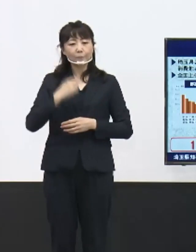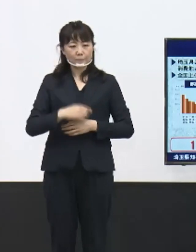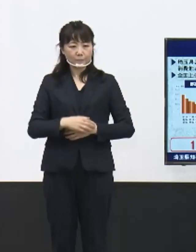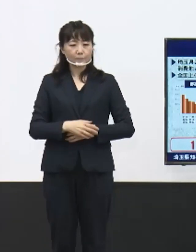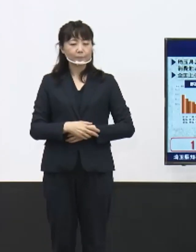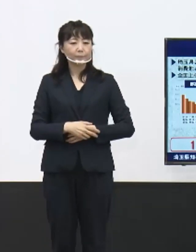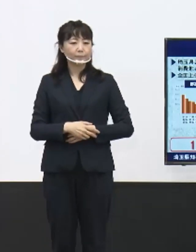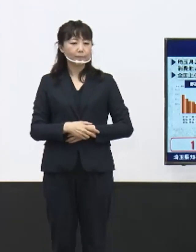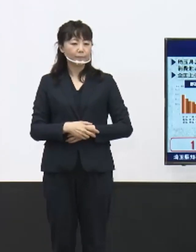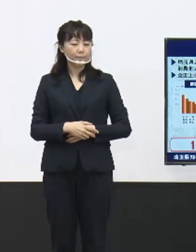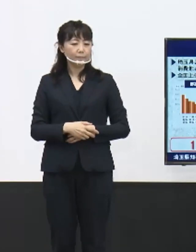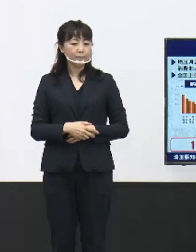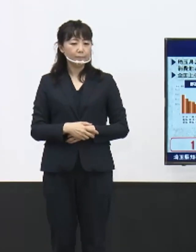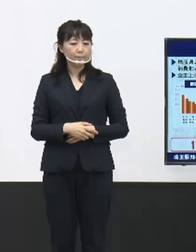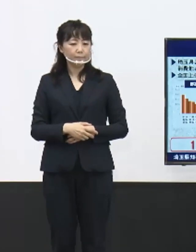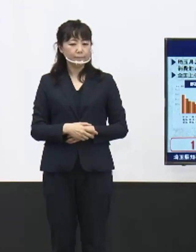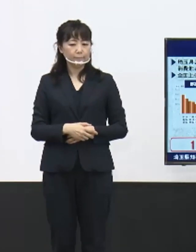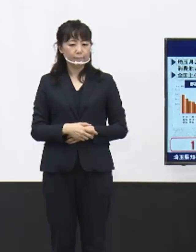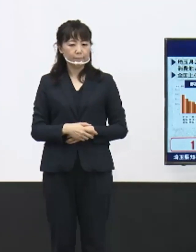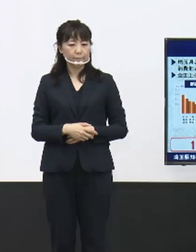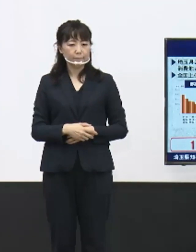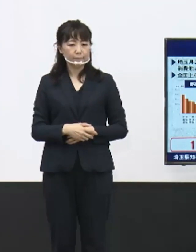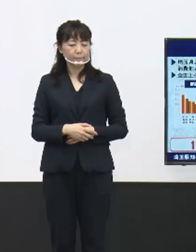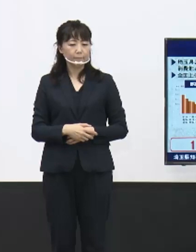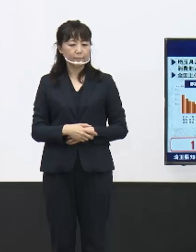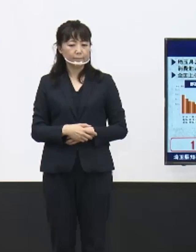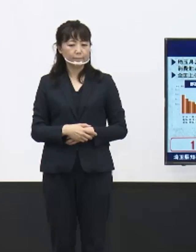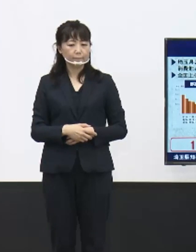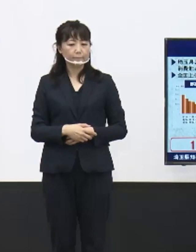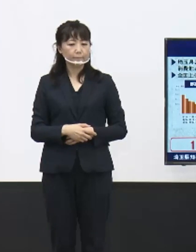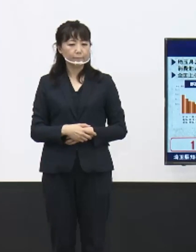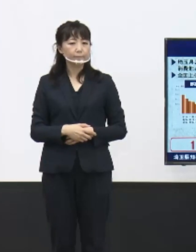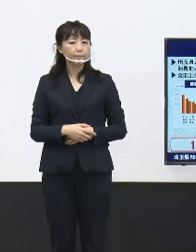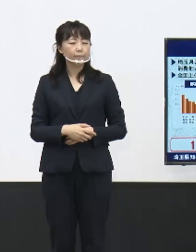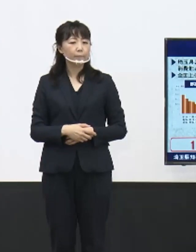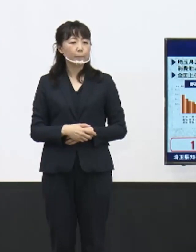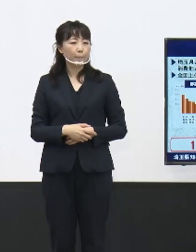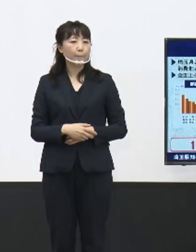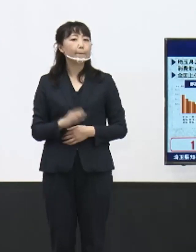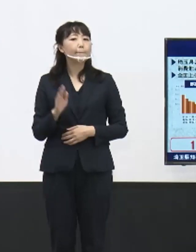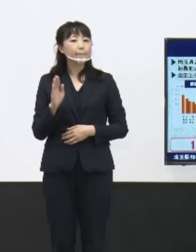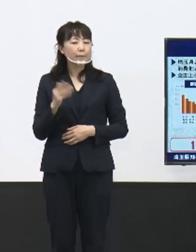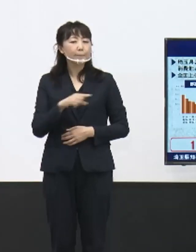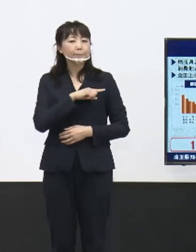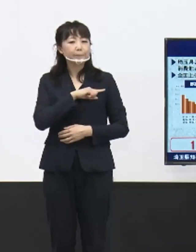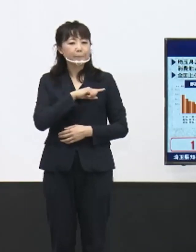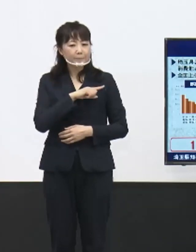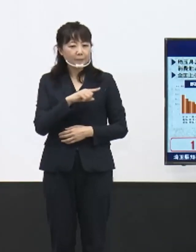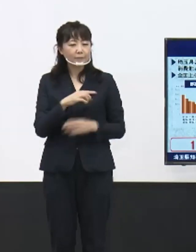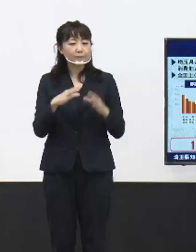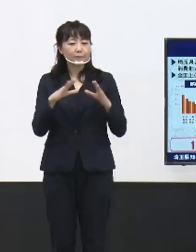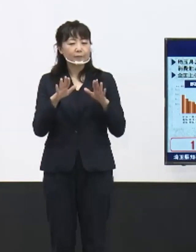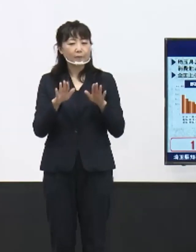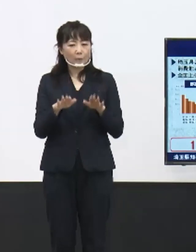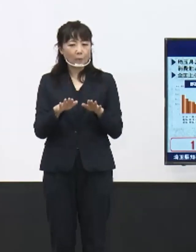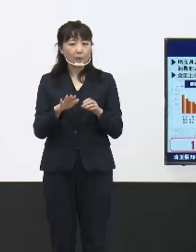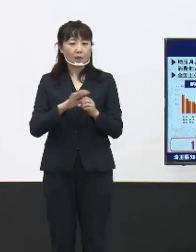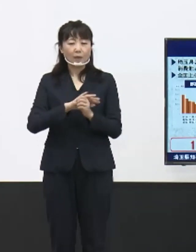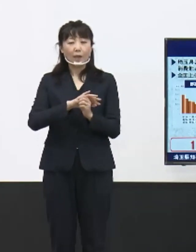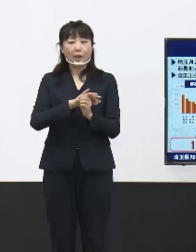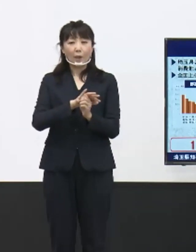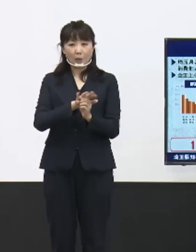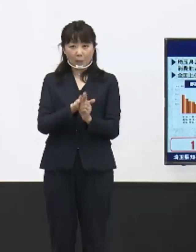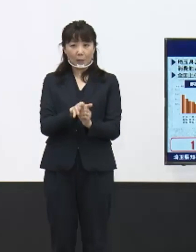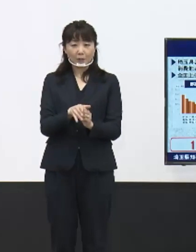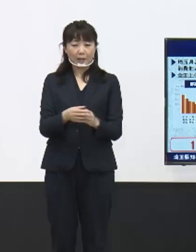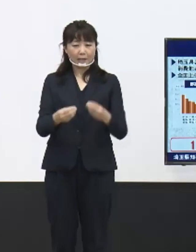な投票率かというと、私もそうではないんだと思います。ただそうは言っても、まずは今回新型コロナウイルス感染症だと